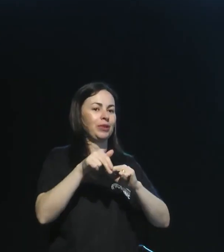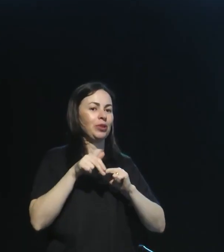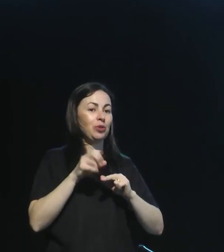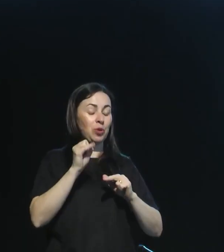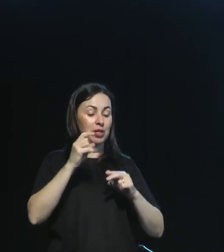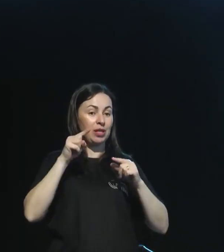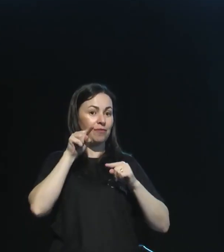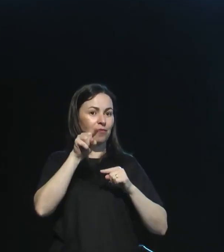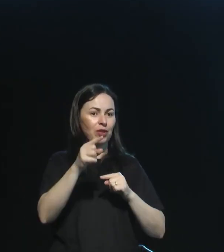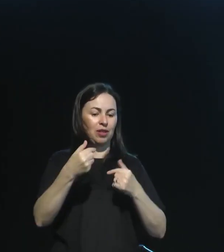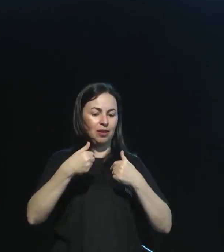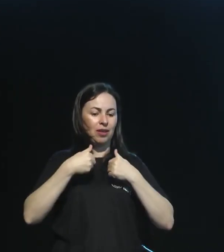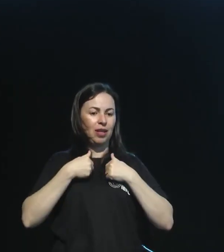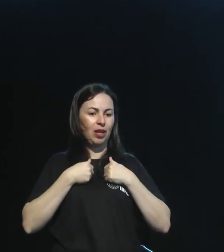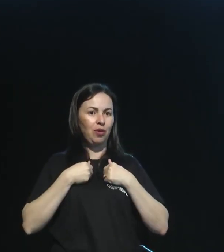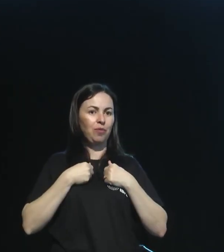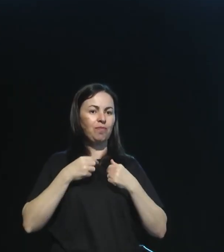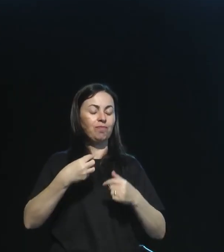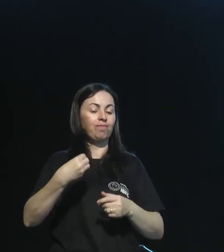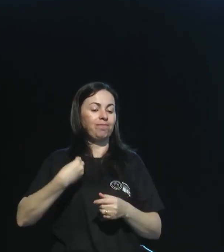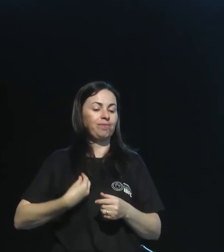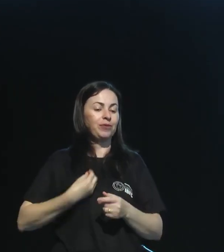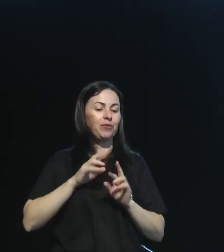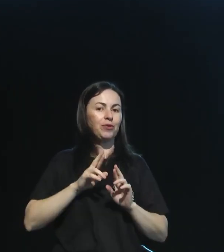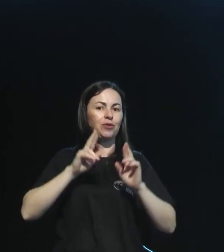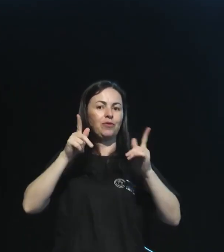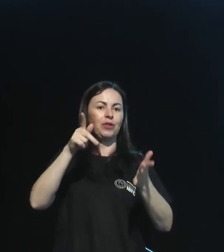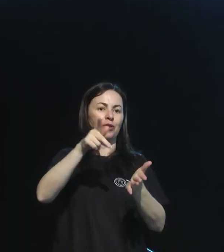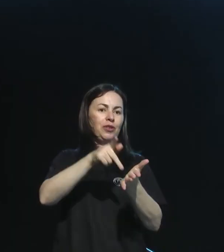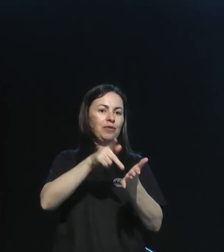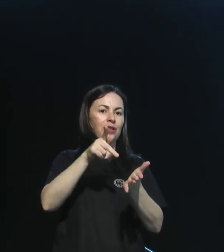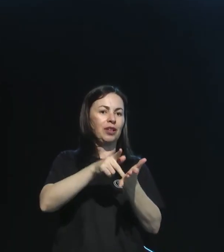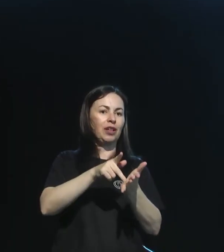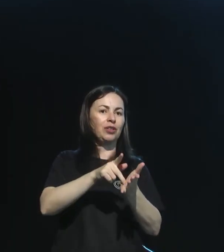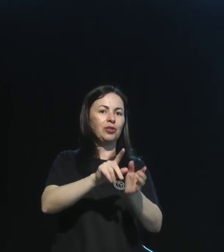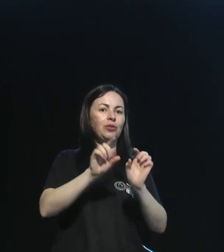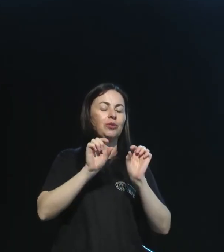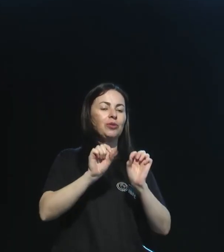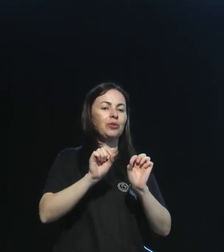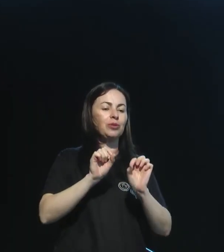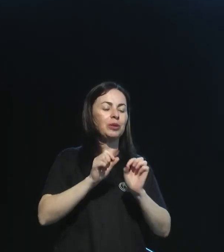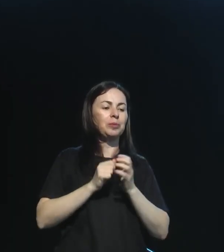vive uma verdade diferente daquilo que